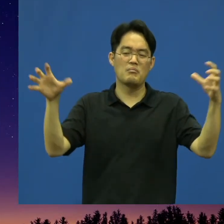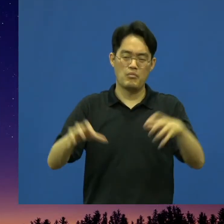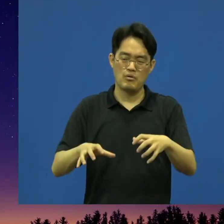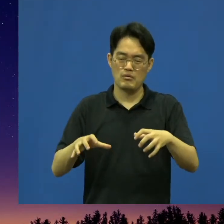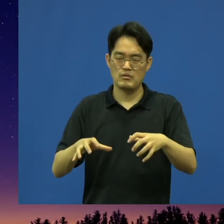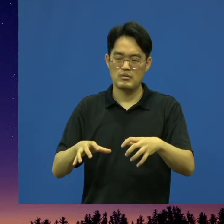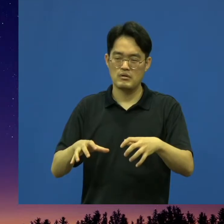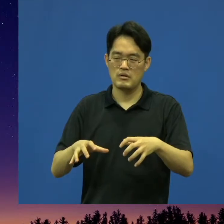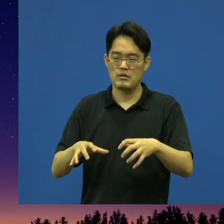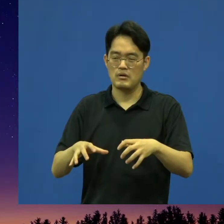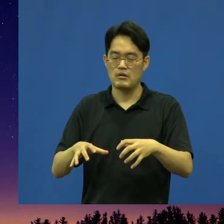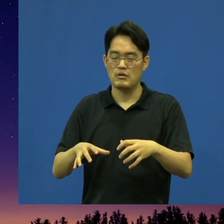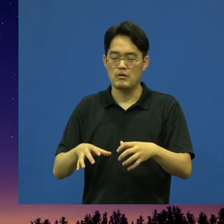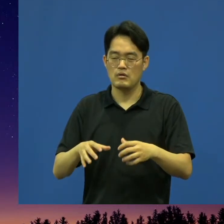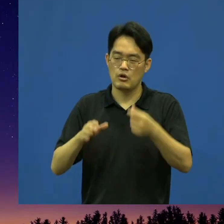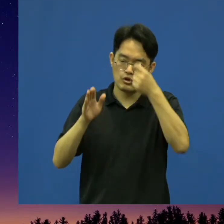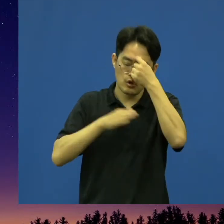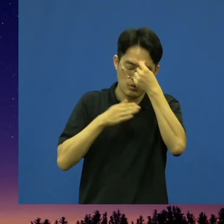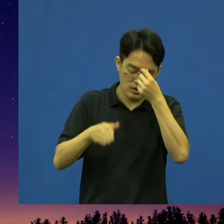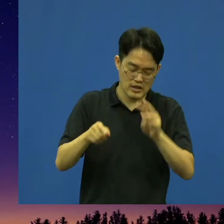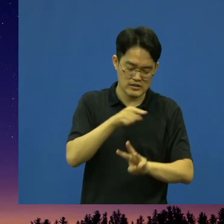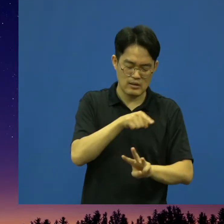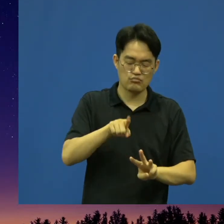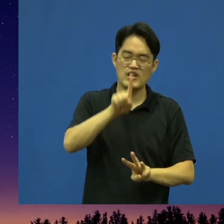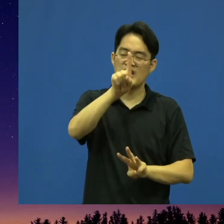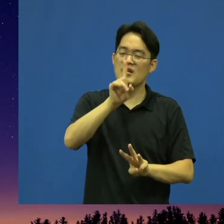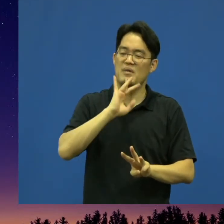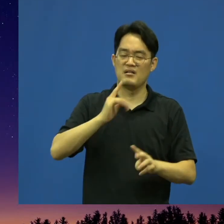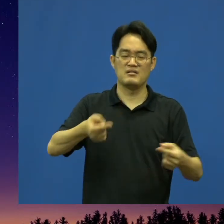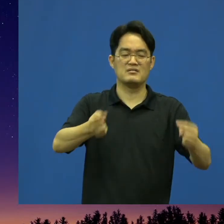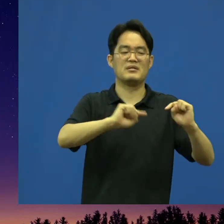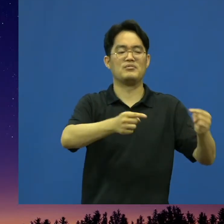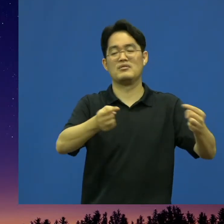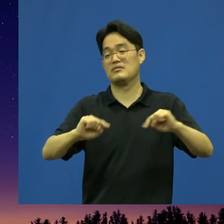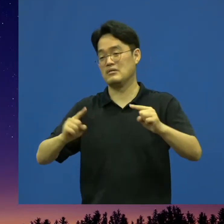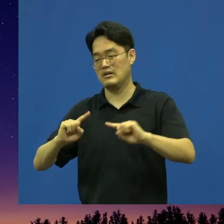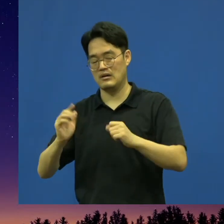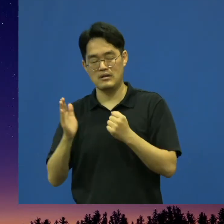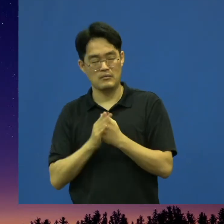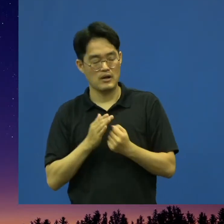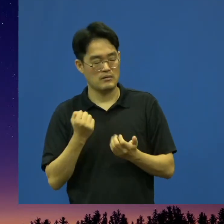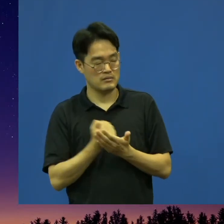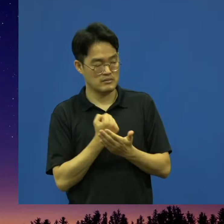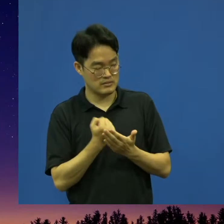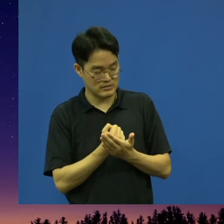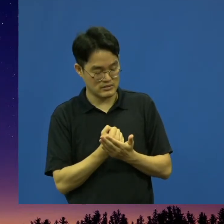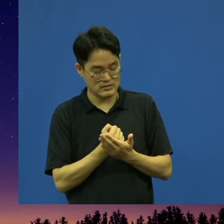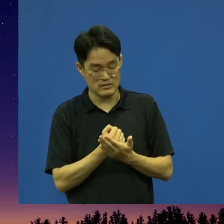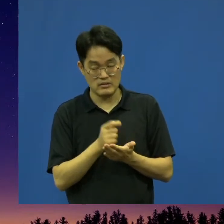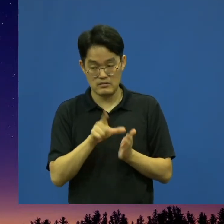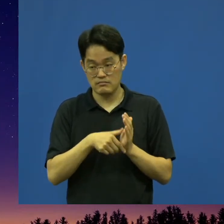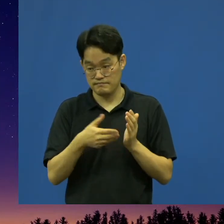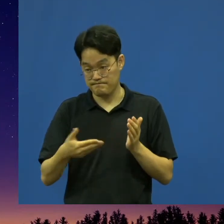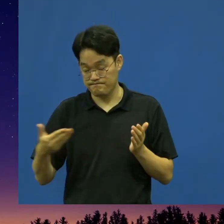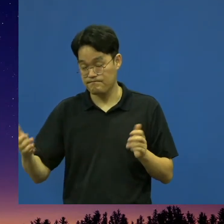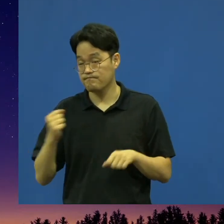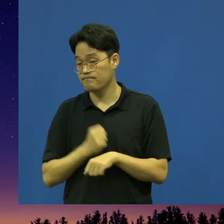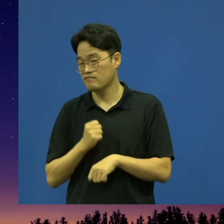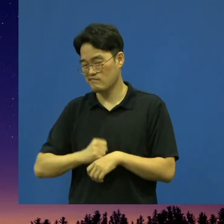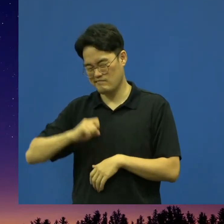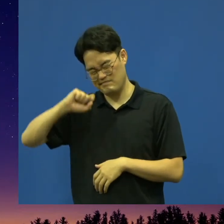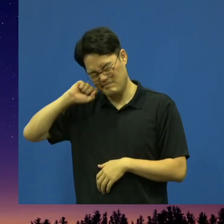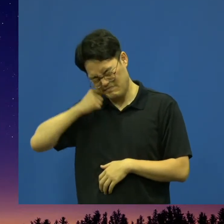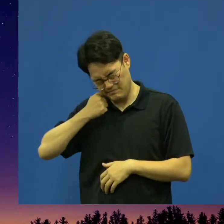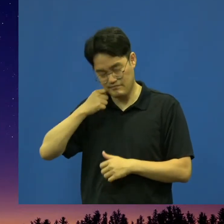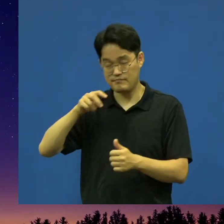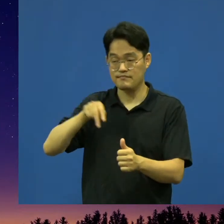성도들의 3분의 1밖에 출석이 안 되는 그런 아픔들을 통과해 가면서 어려운